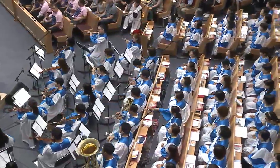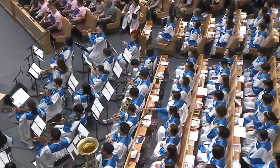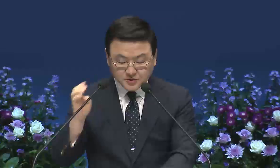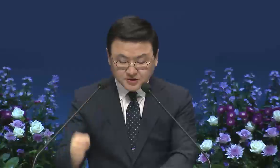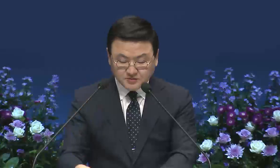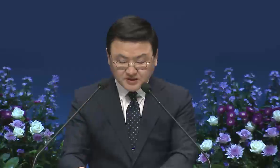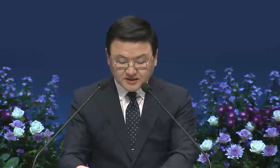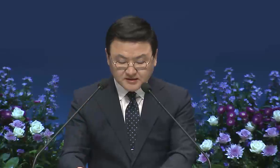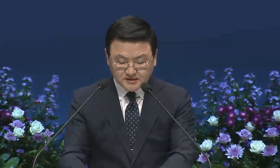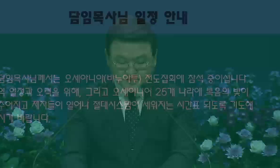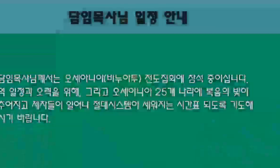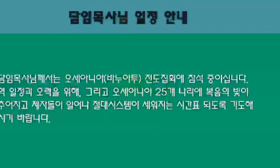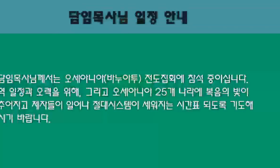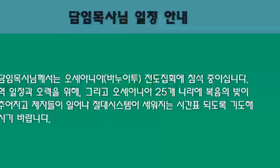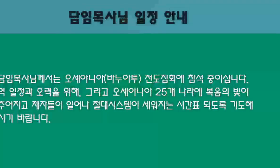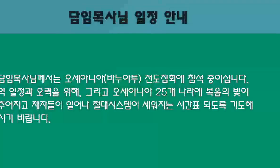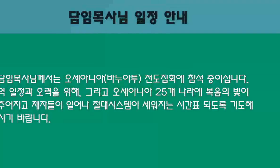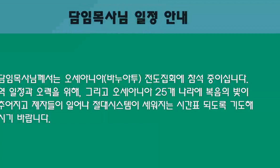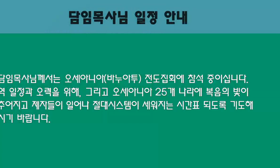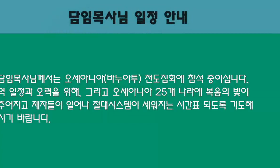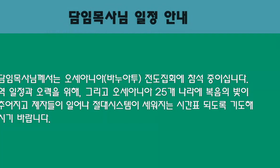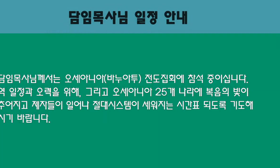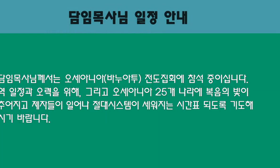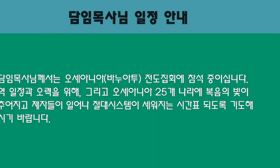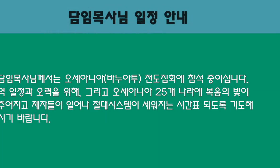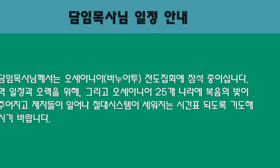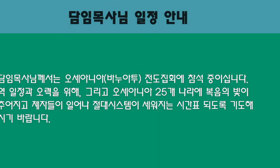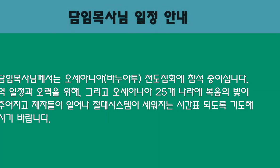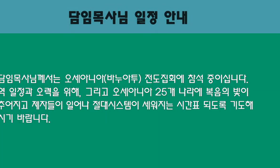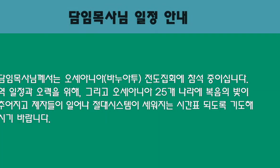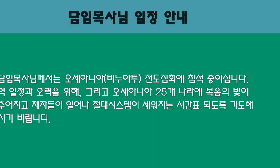교회 소식입니다. 담임 목사님께서는 현재 오세아니아